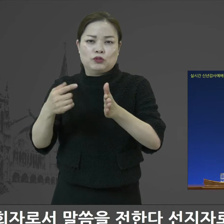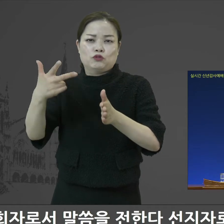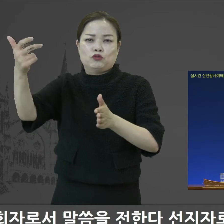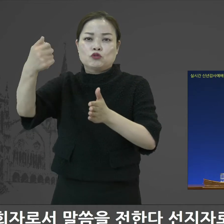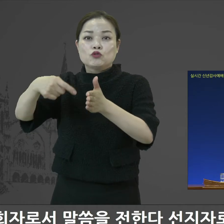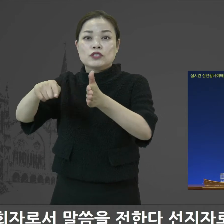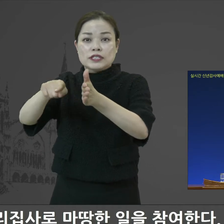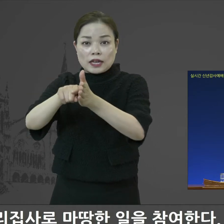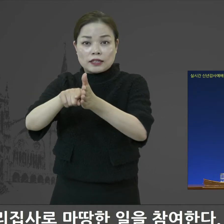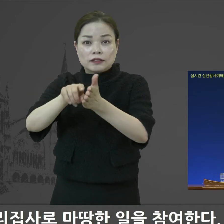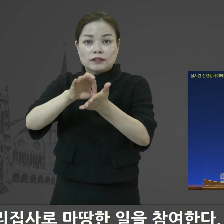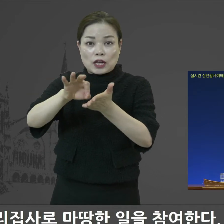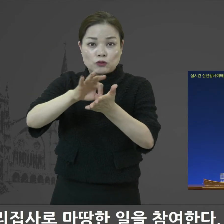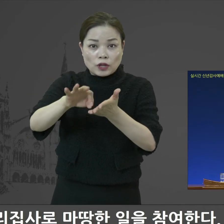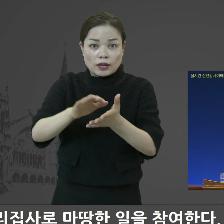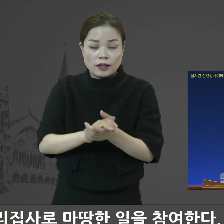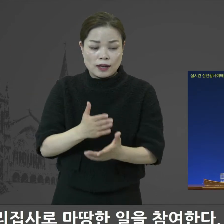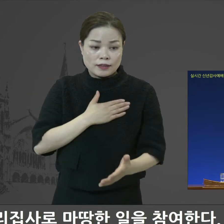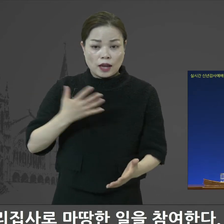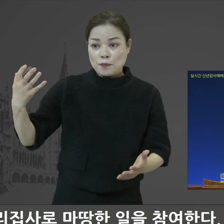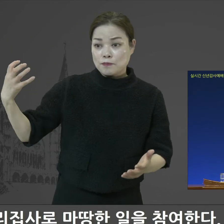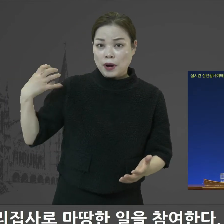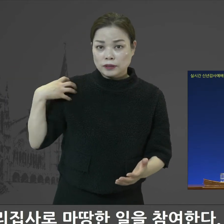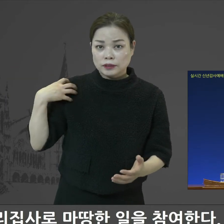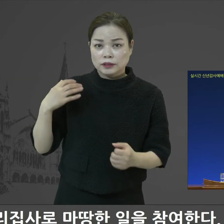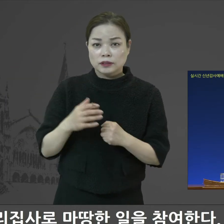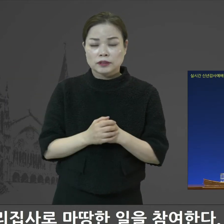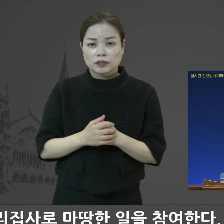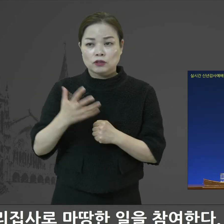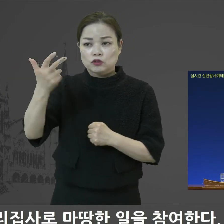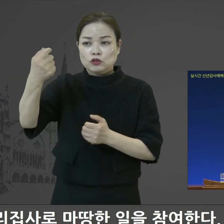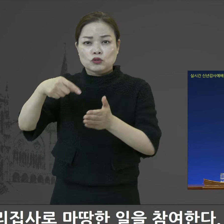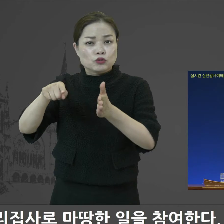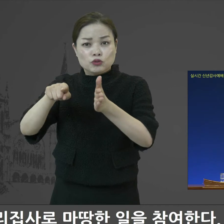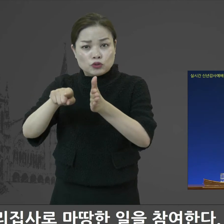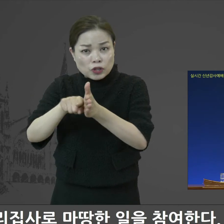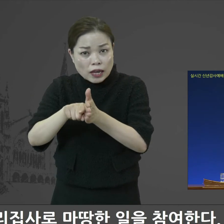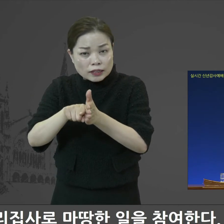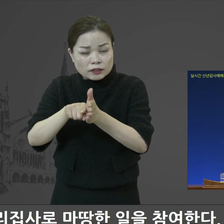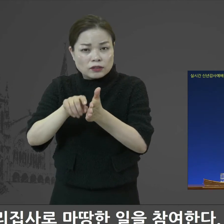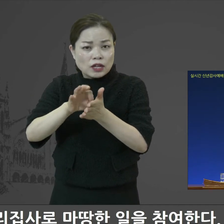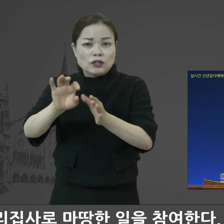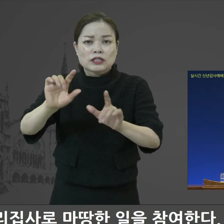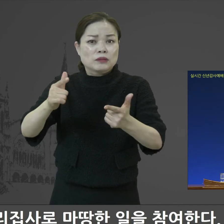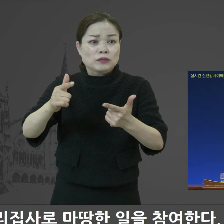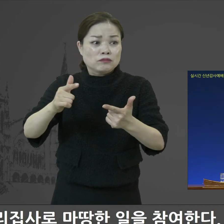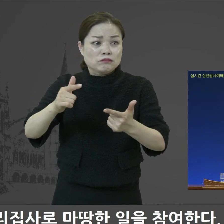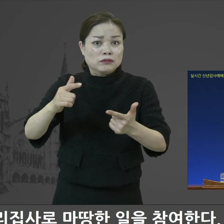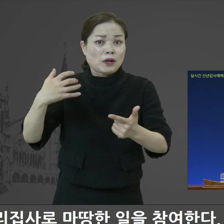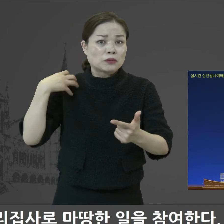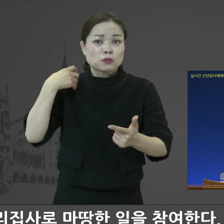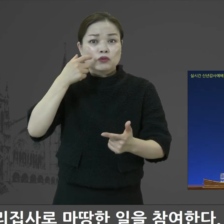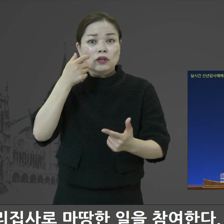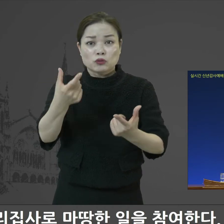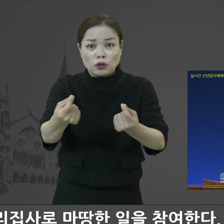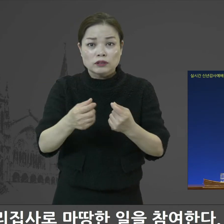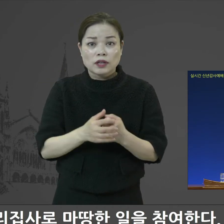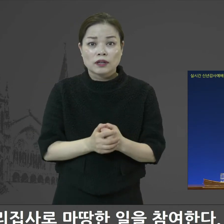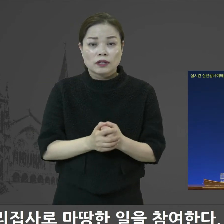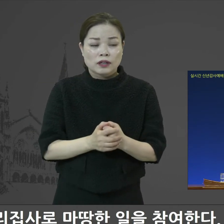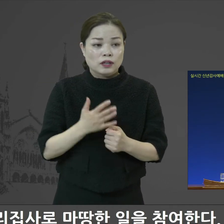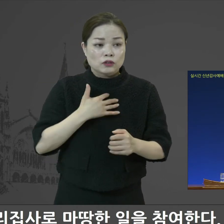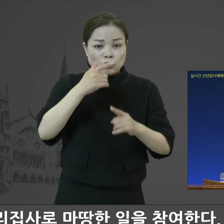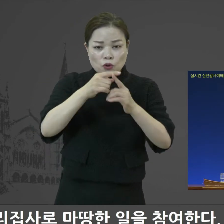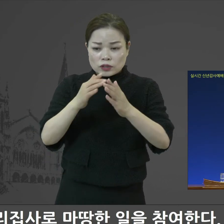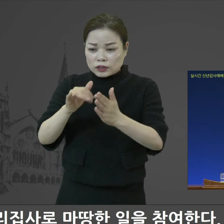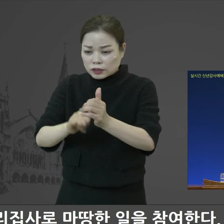기억하십시다. 내가 받은 직분을 가지고 몸이 세워지지 않는다면 직분을 잘 감당하지 못하는 겁니다. 내가 받은 은사를 가지고 교회를 섬길